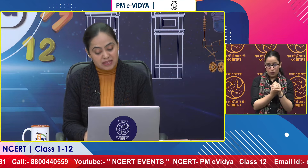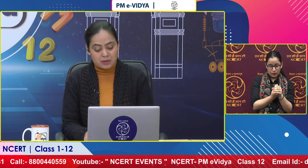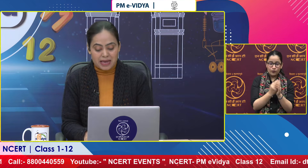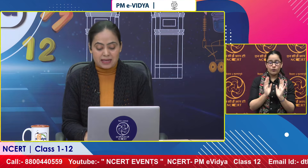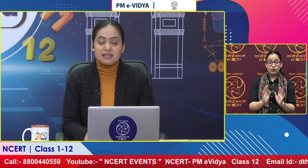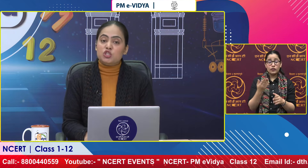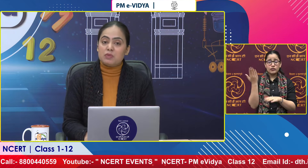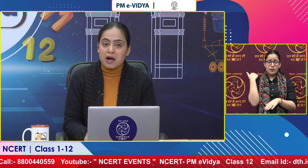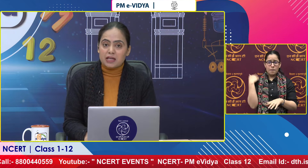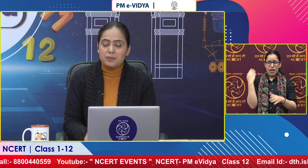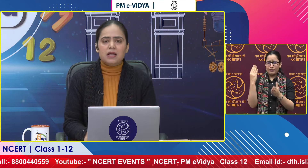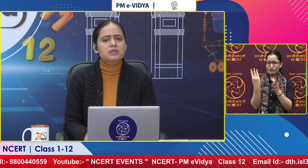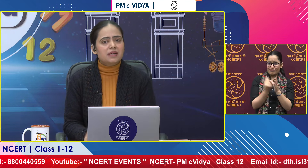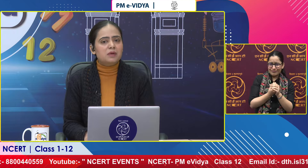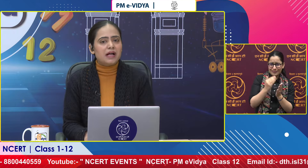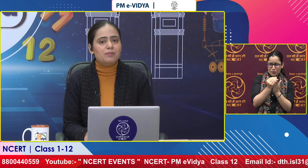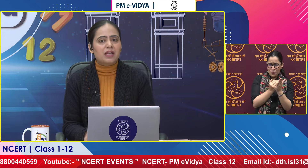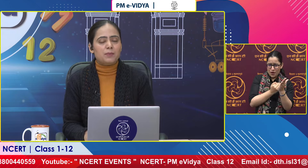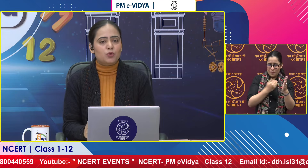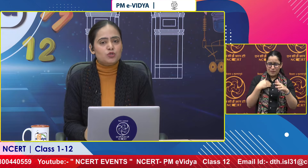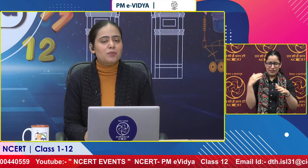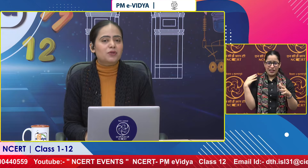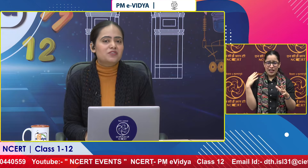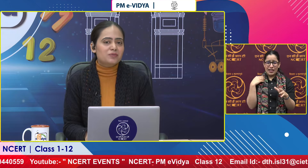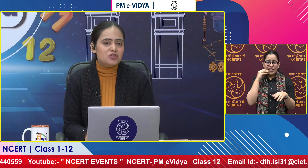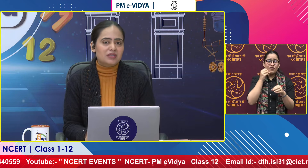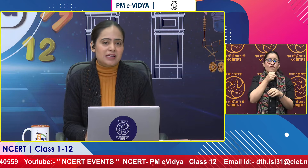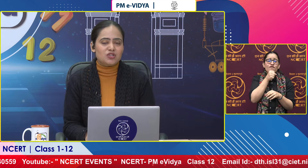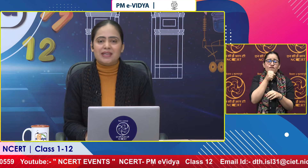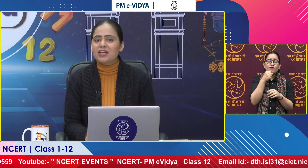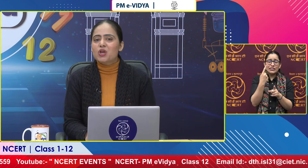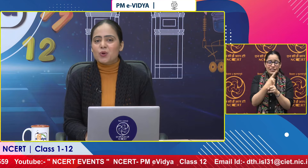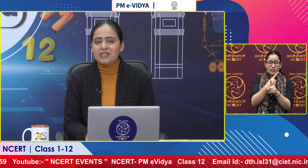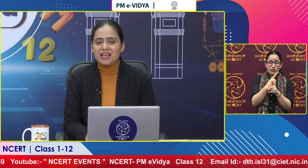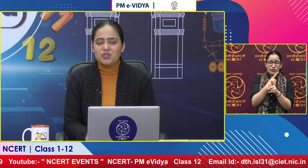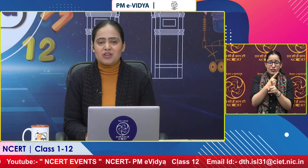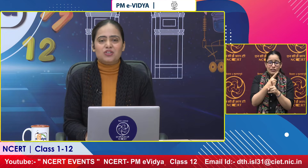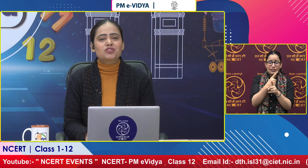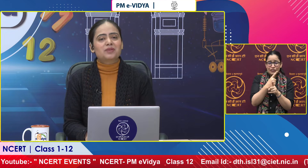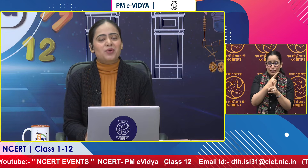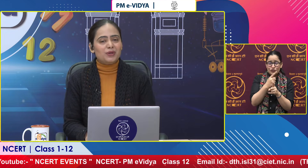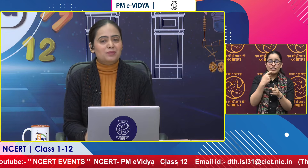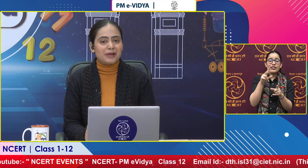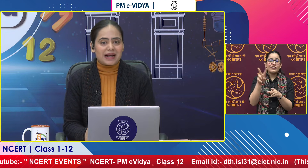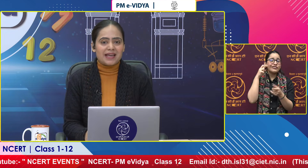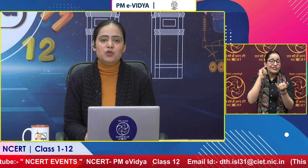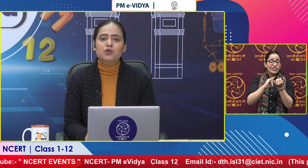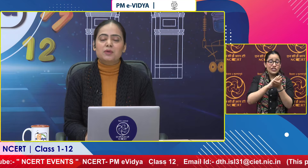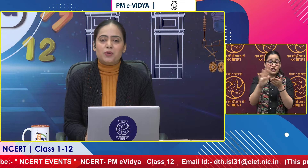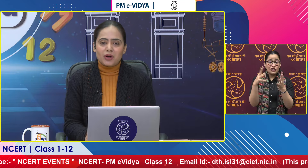इससे पहले कि सेशन में हम आगे बढ़े, हम सर के बारे में आपको कुछ इम्पॉर्टेंट इन्फॉर्मेशन देना चाहेंगे। उनका इंट्रोडक्शन बहुत बड़ा है, क्योंकि उन्होंने